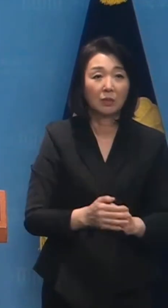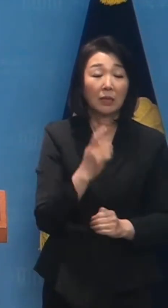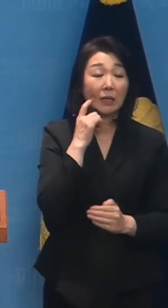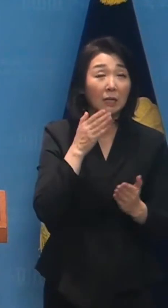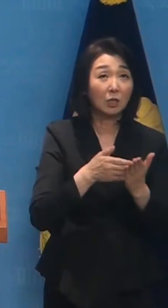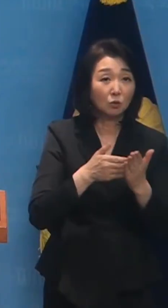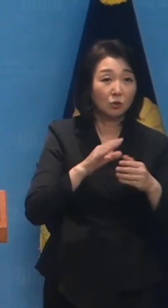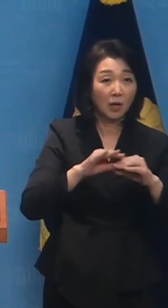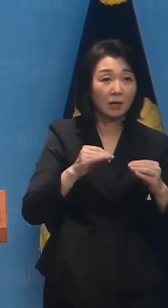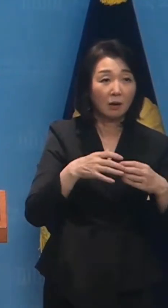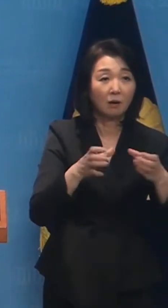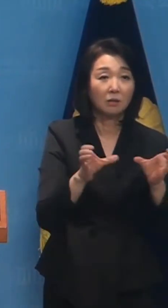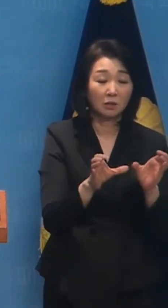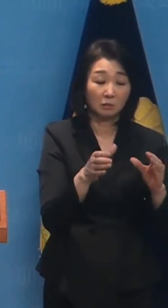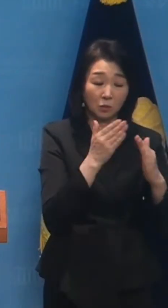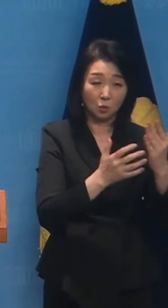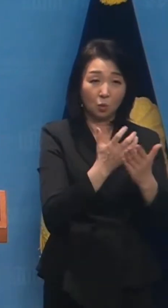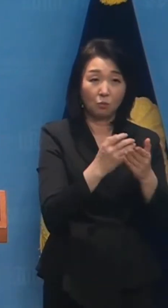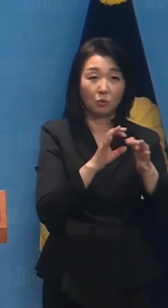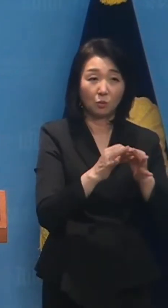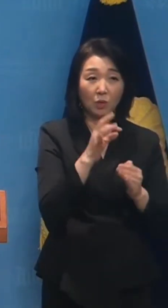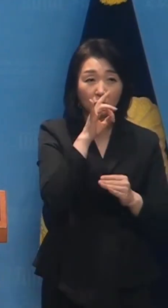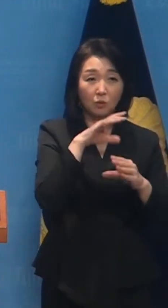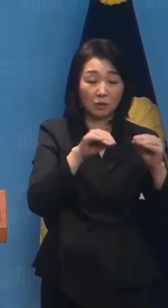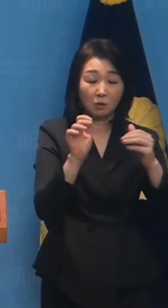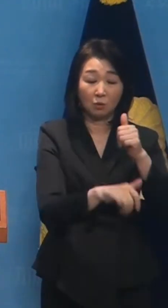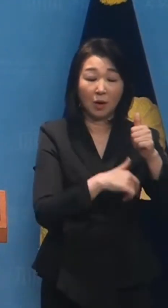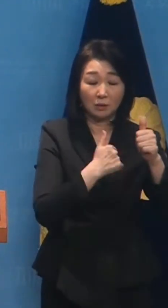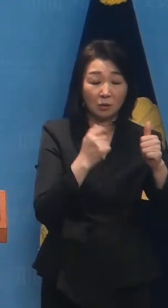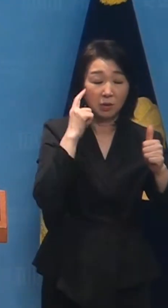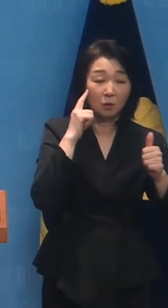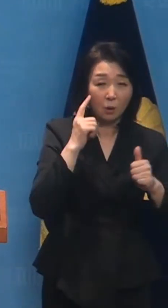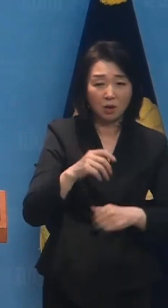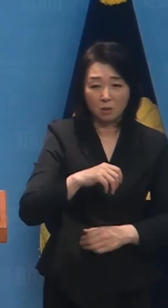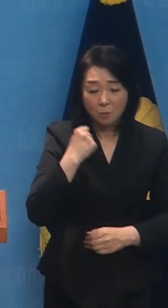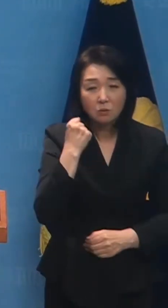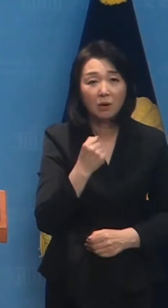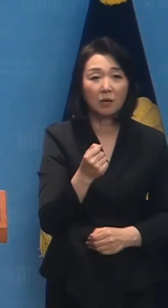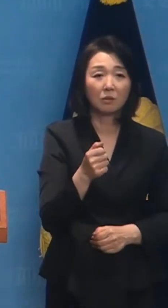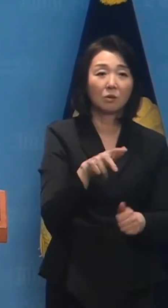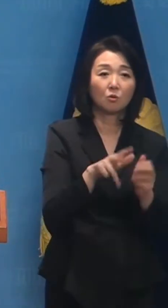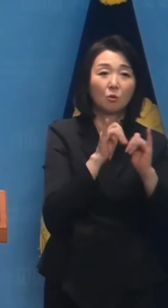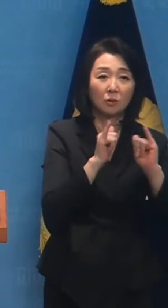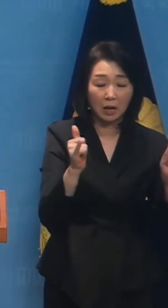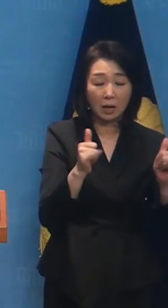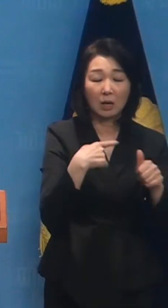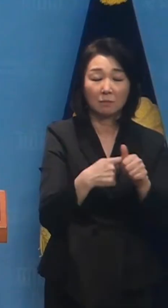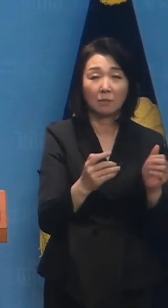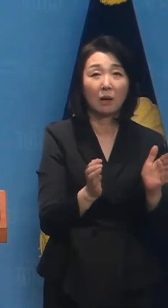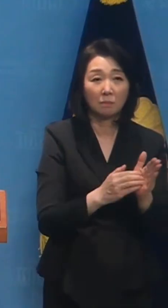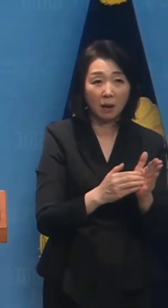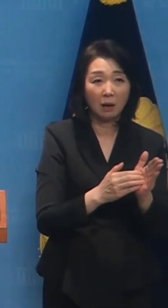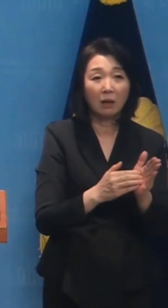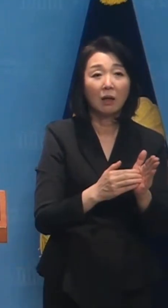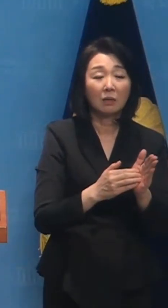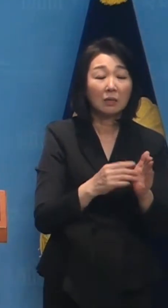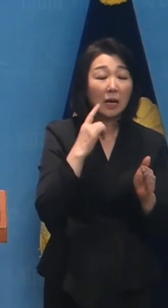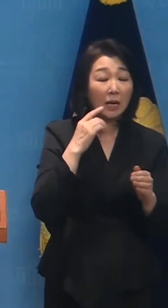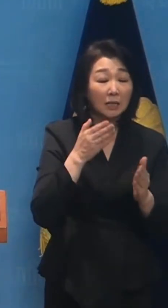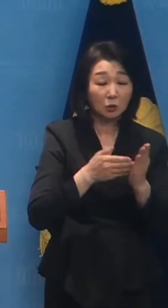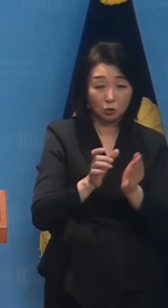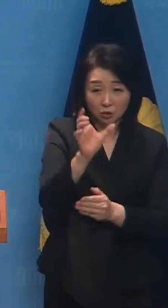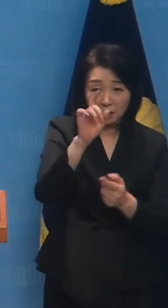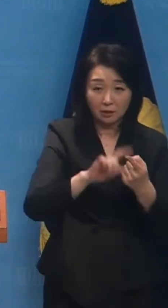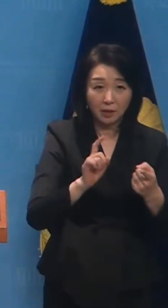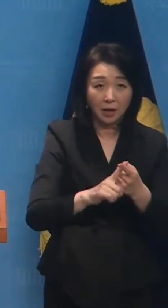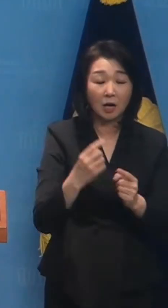가짜뉴스 대응단은 공문을 통해 중앙선관위에 복종한 후보자 비방 및 허위사실 유포 뉴스 댓글에 대한 근본적인 대응